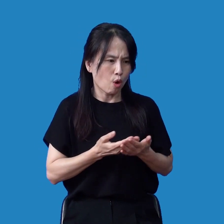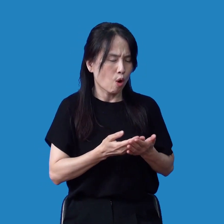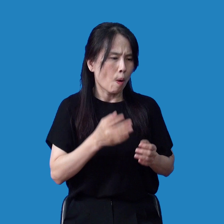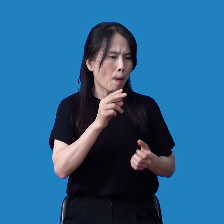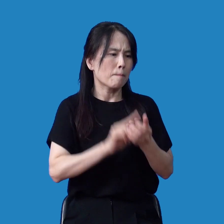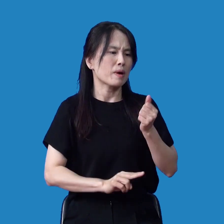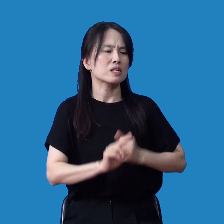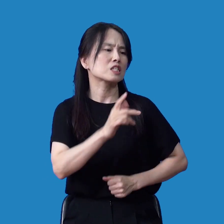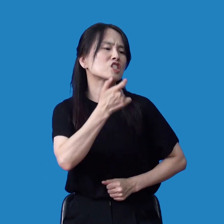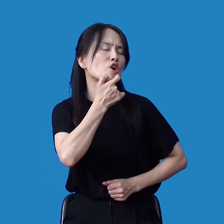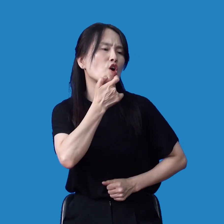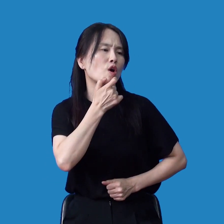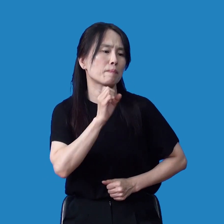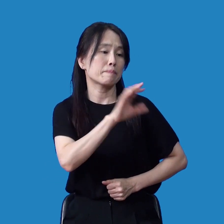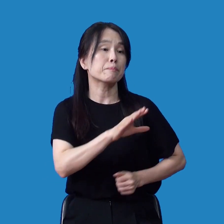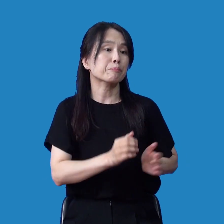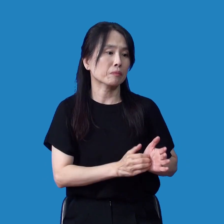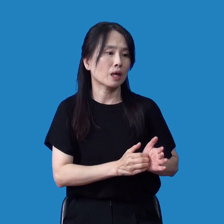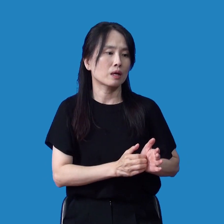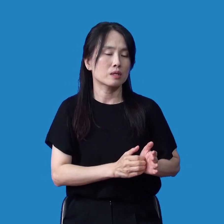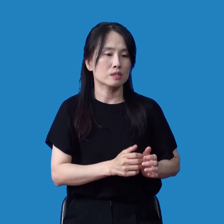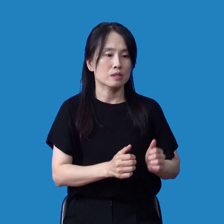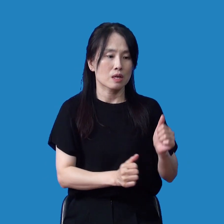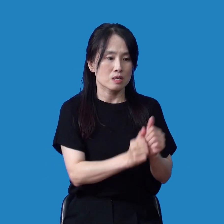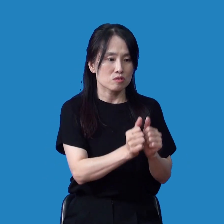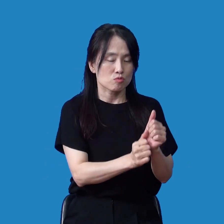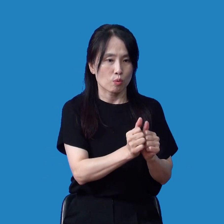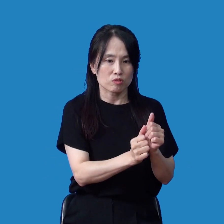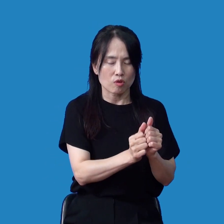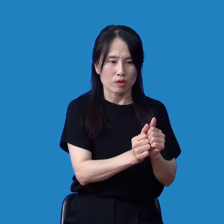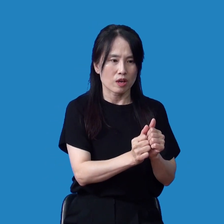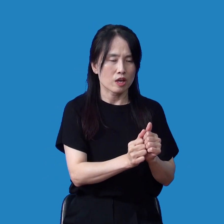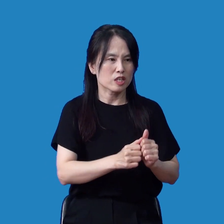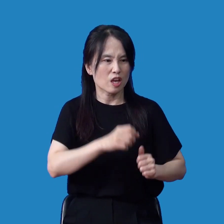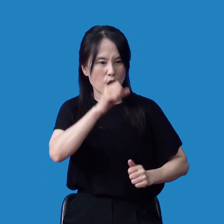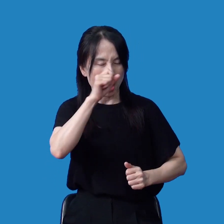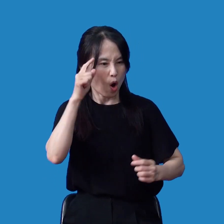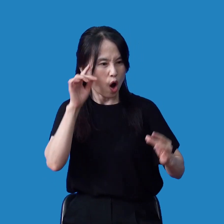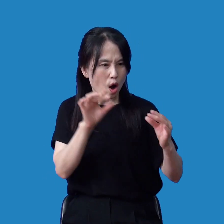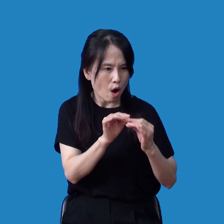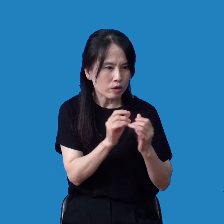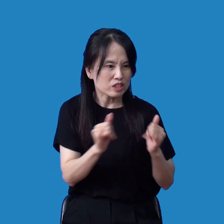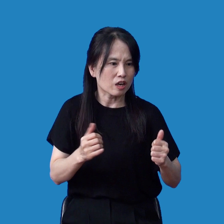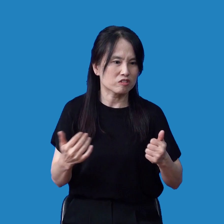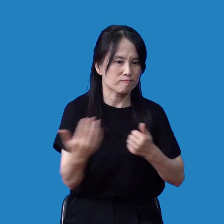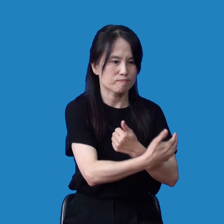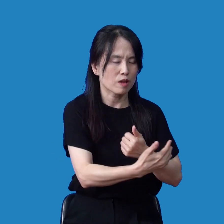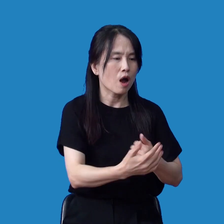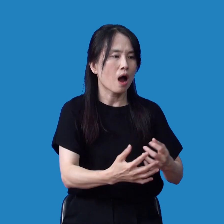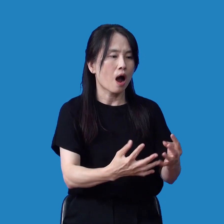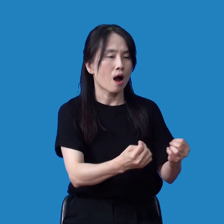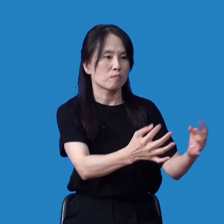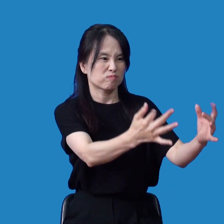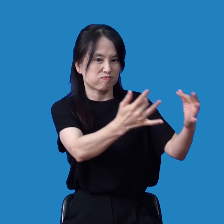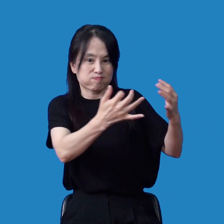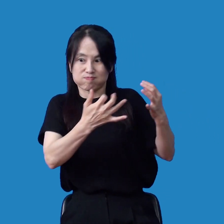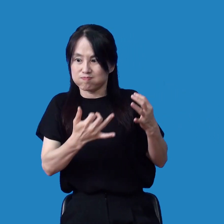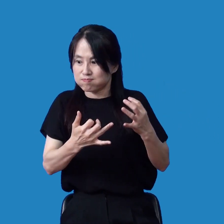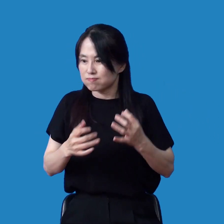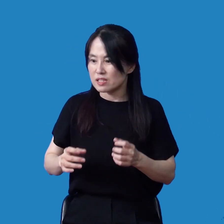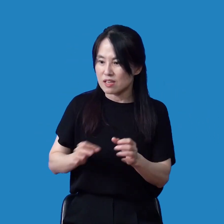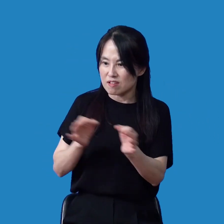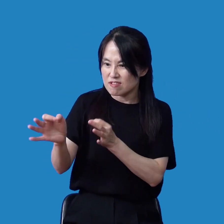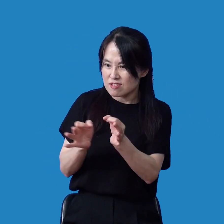수 없다고 거절을 했습니다. 그랬더니 주위에 동성애자들, 동성애 지지자들 벌떼같이 일어나서 그